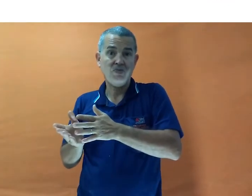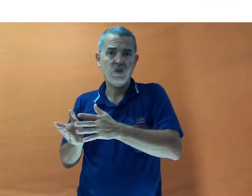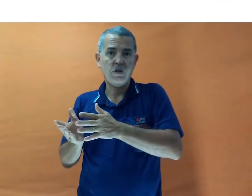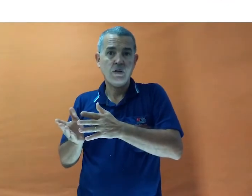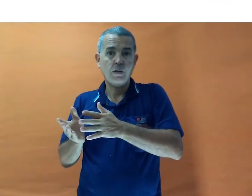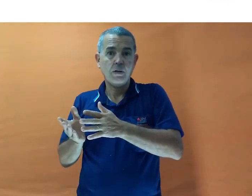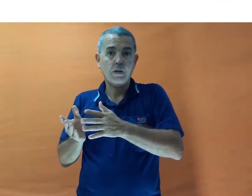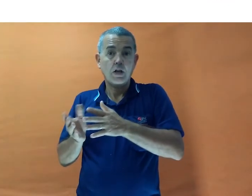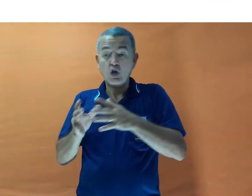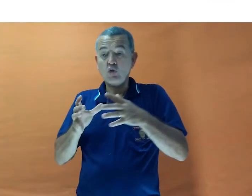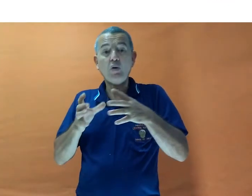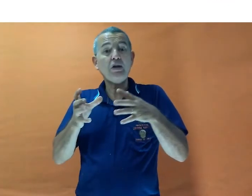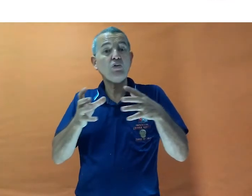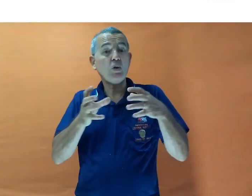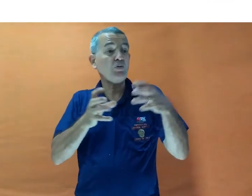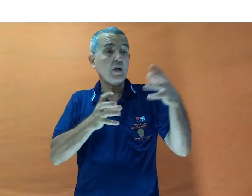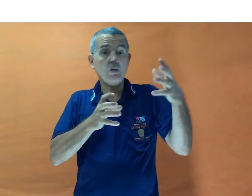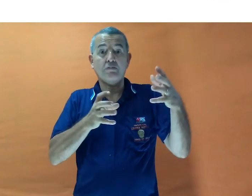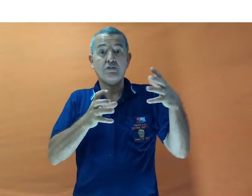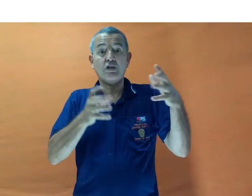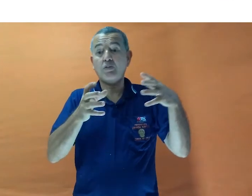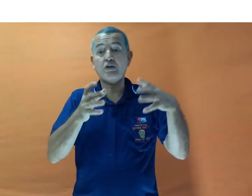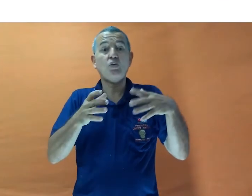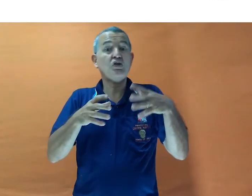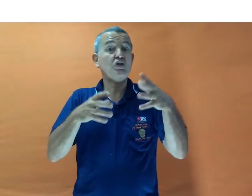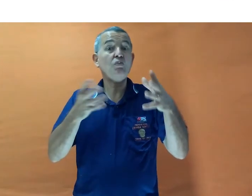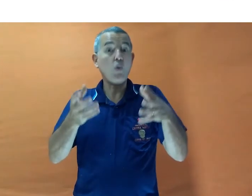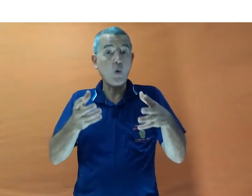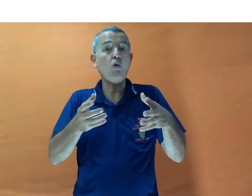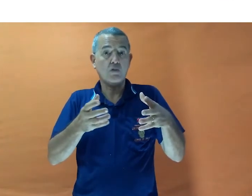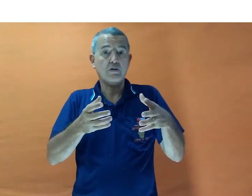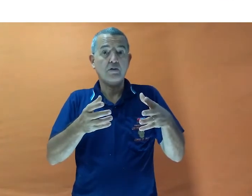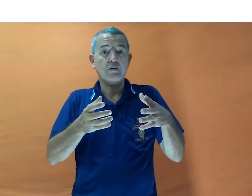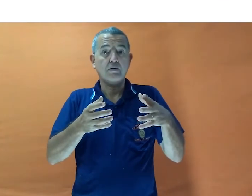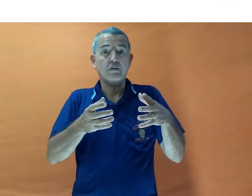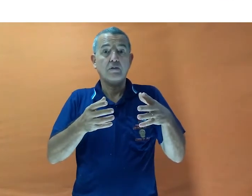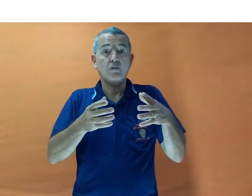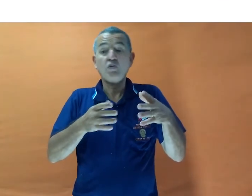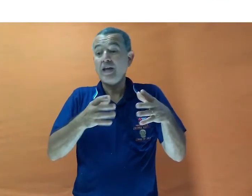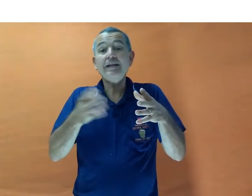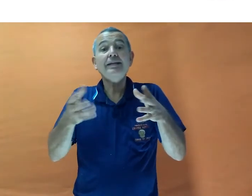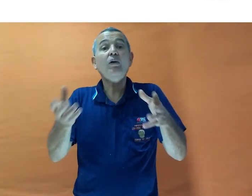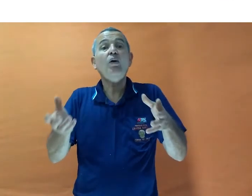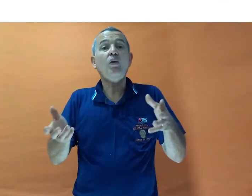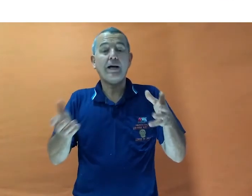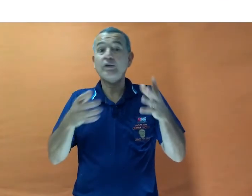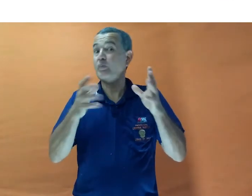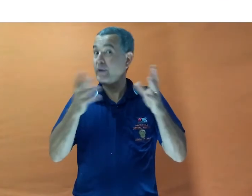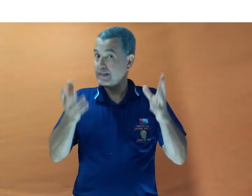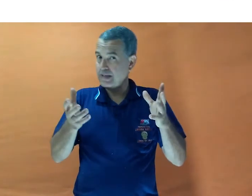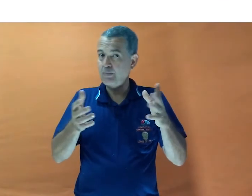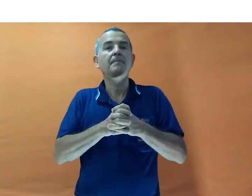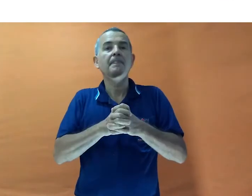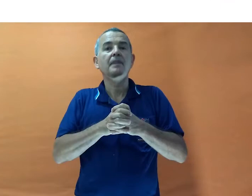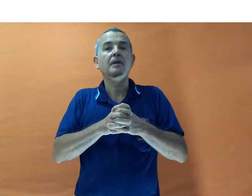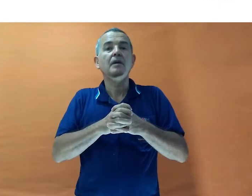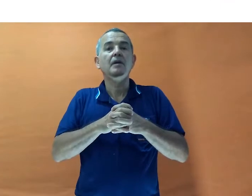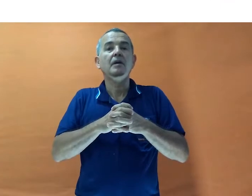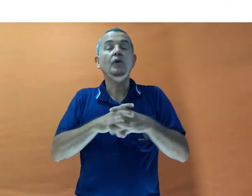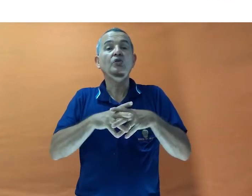engenharia. E no momento que eu tenho situações de morro, o que é que está colocado? Por